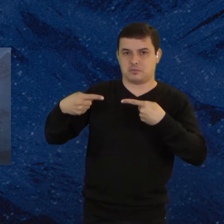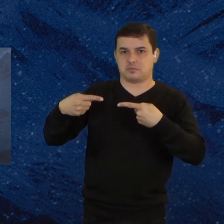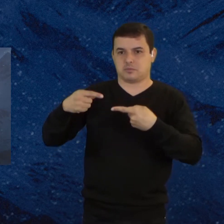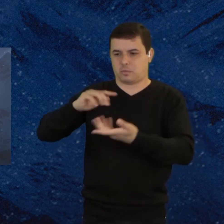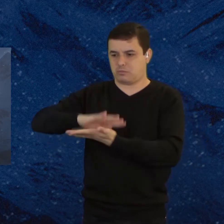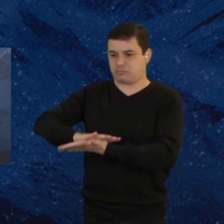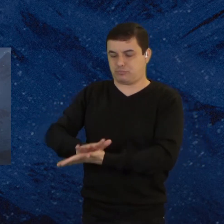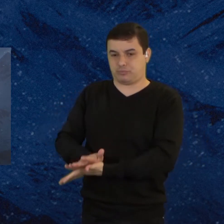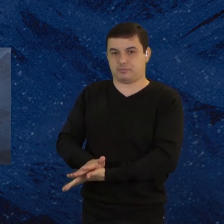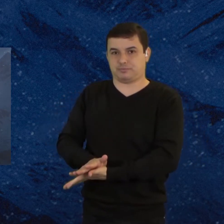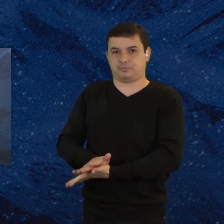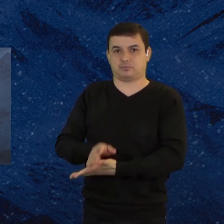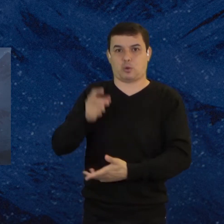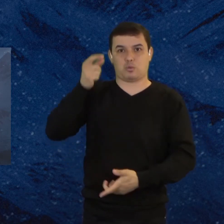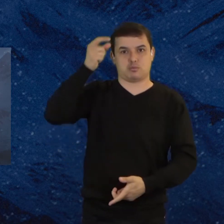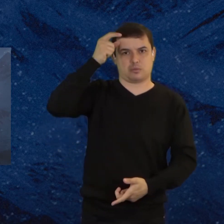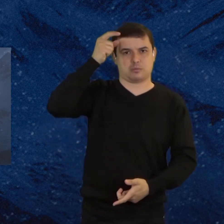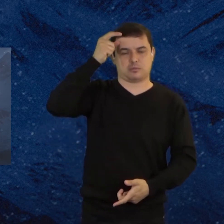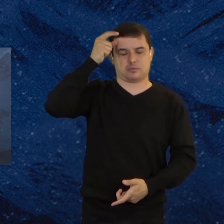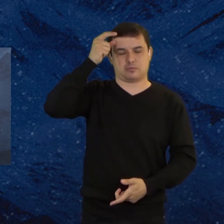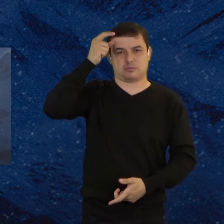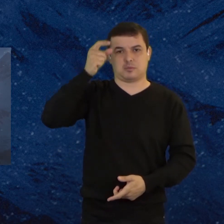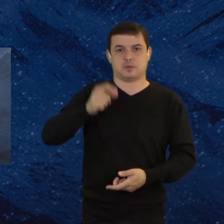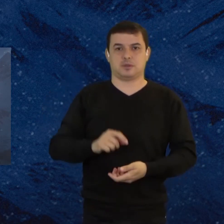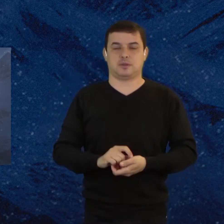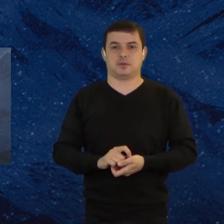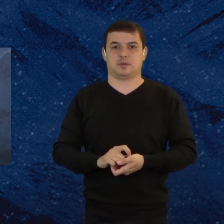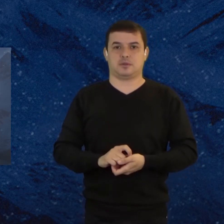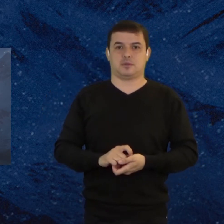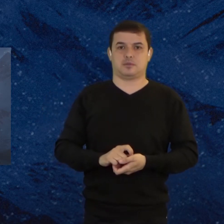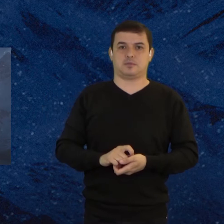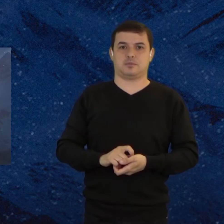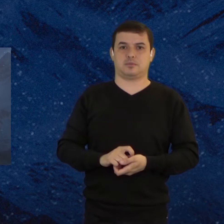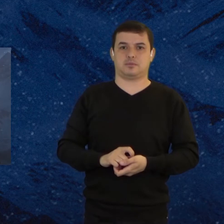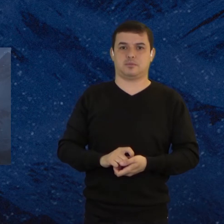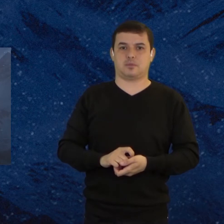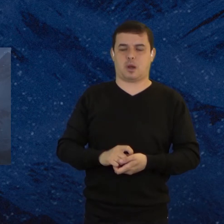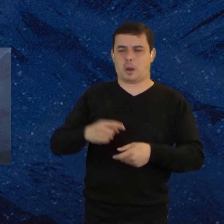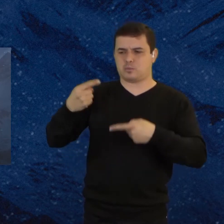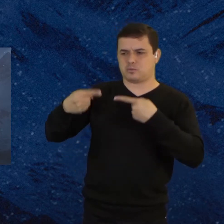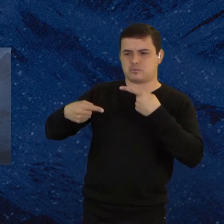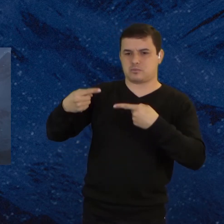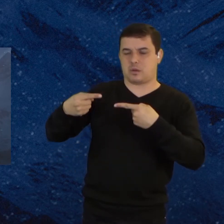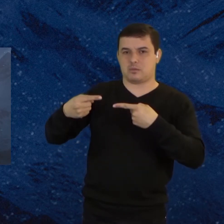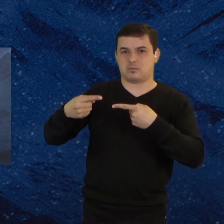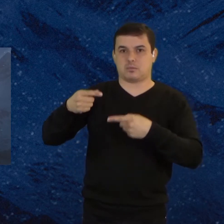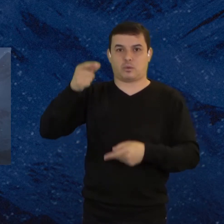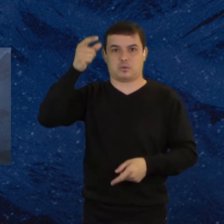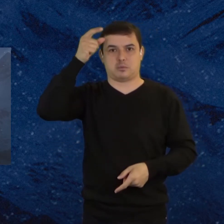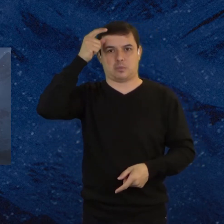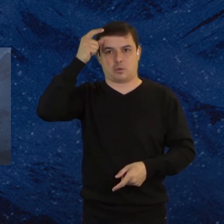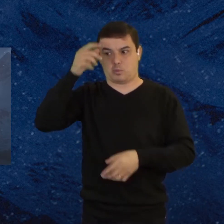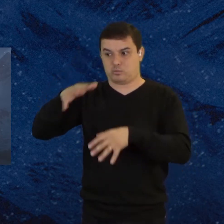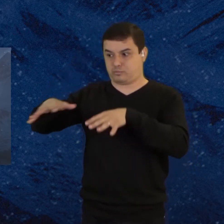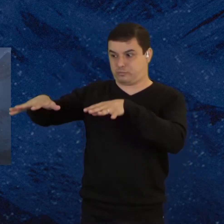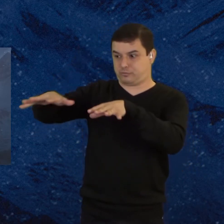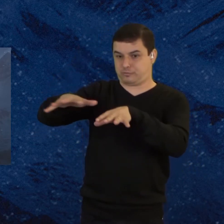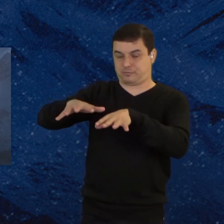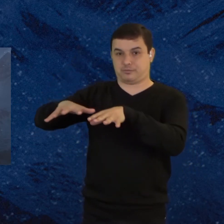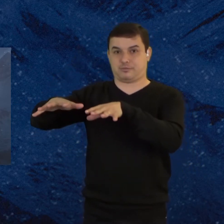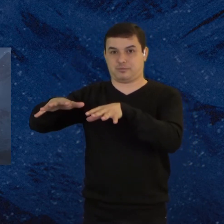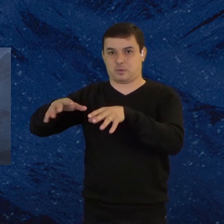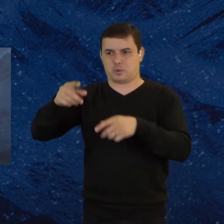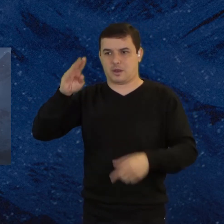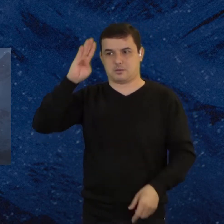Né? E para lidar com esse inimigo, nós precisamos ser um exército bem forte,